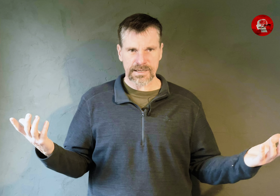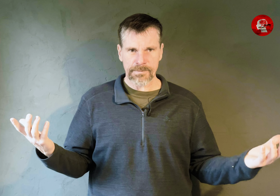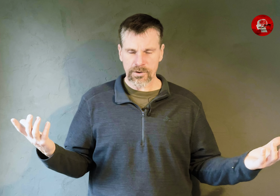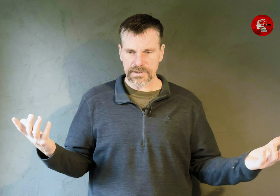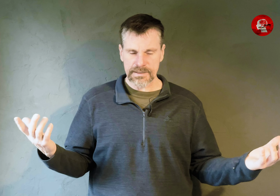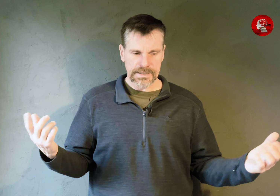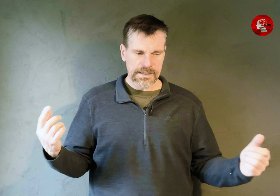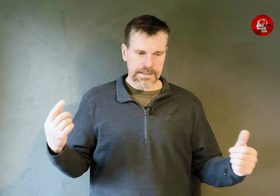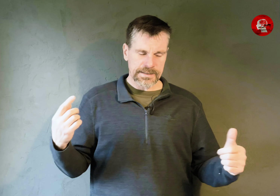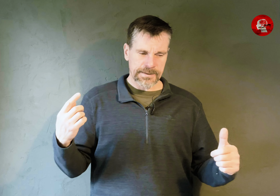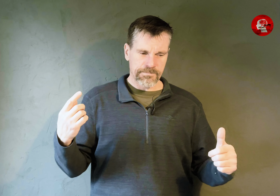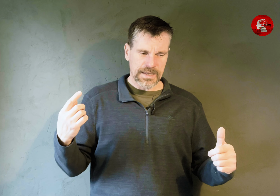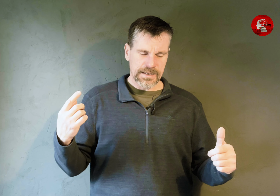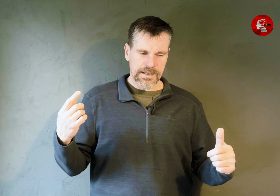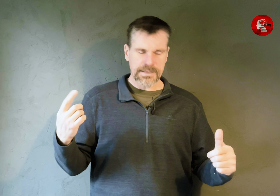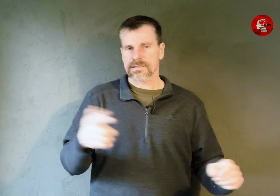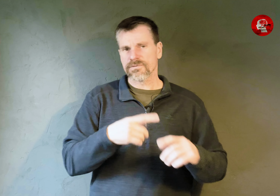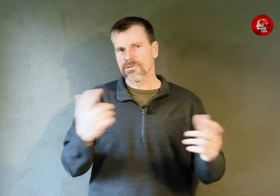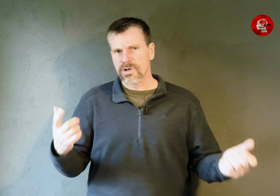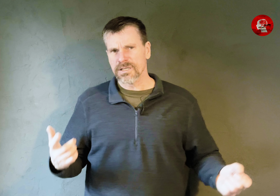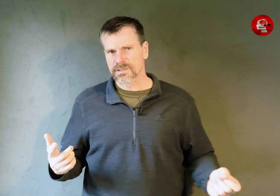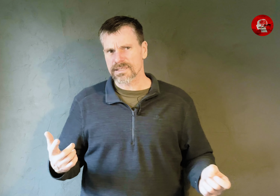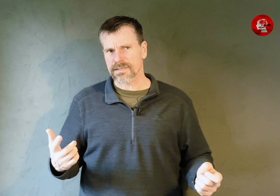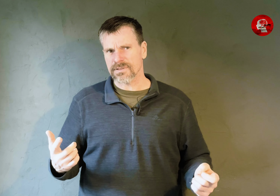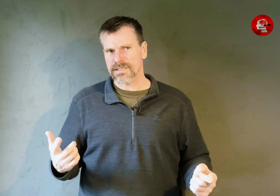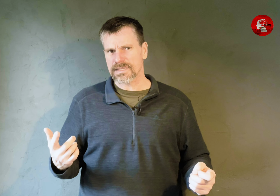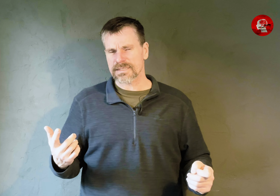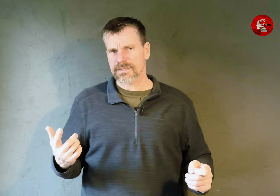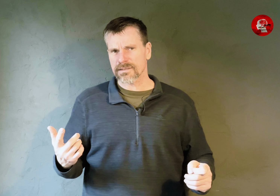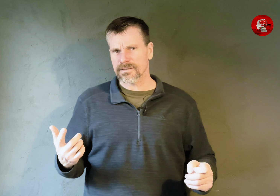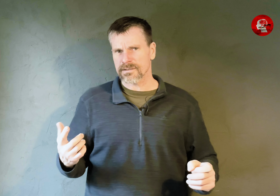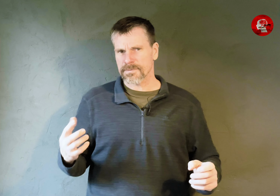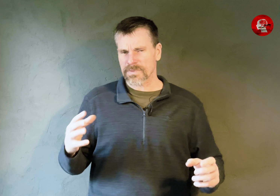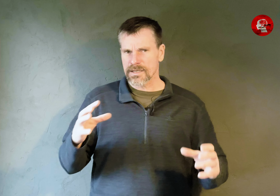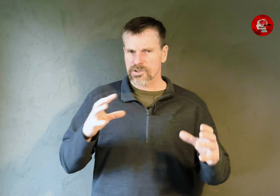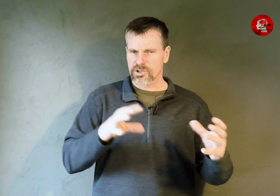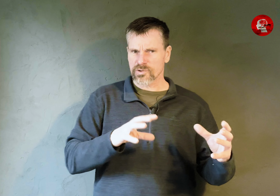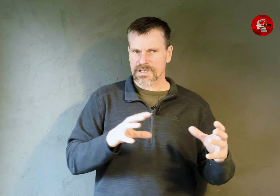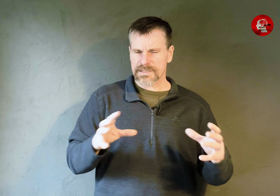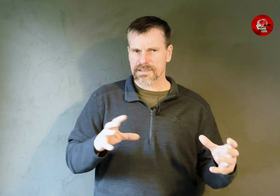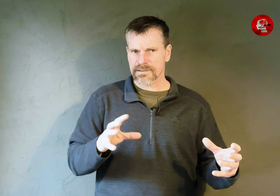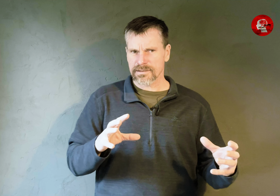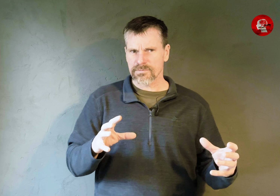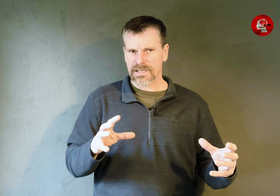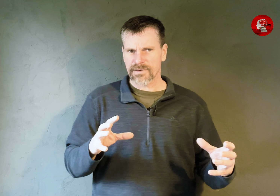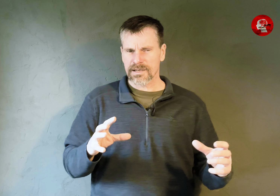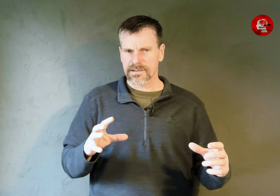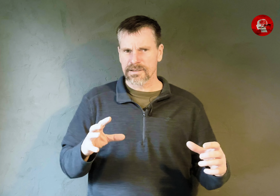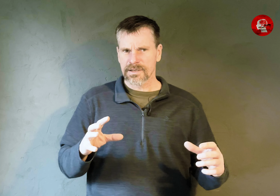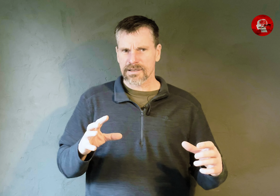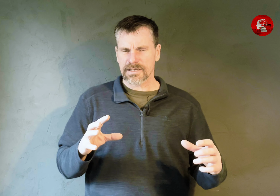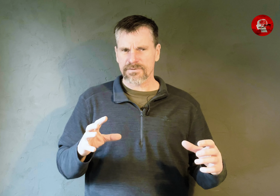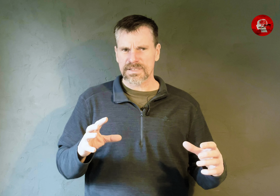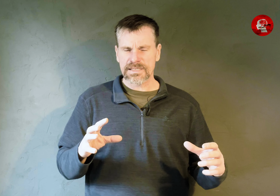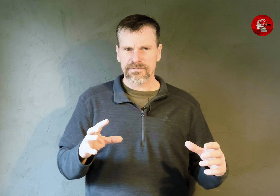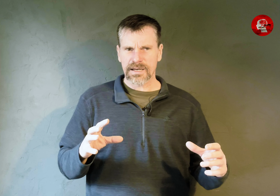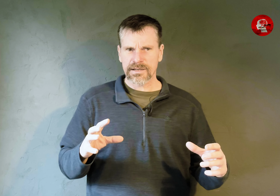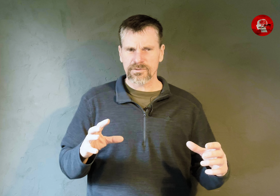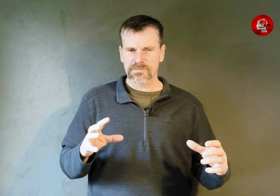keinem auf hier es ist sowieso hirnrissig wie die ganzen schnittschutzklassen mittlerweile klassifiziert werden und mit